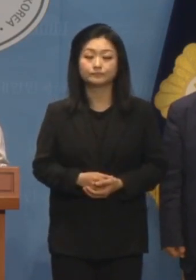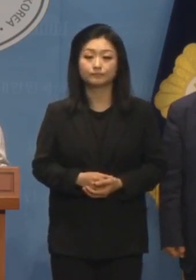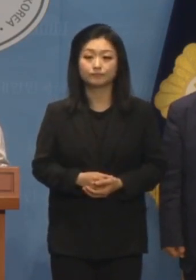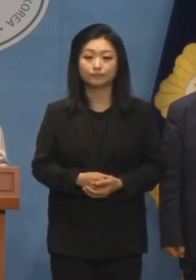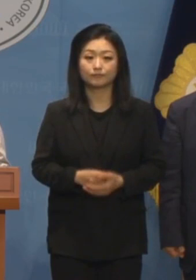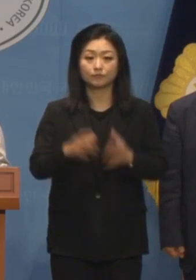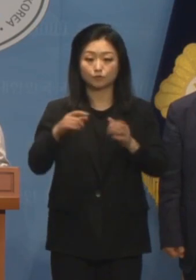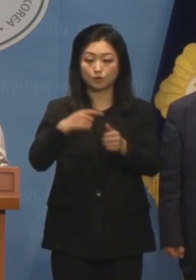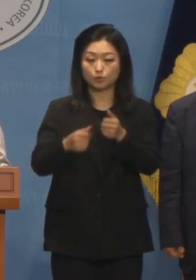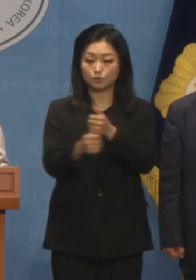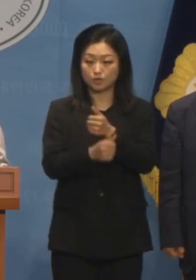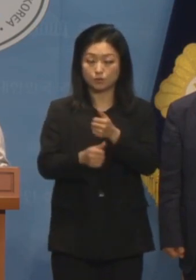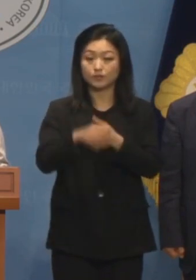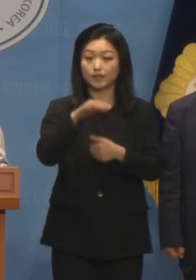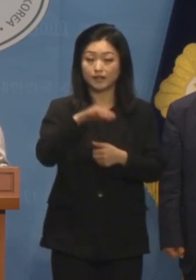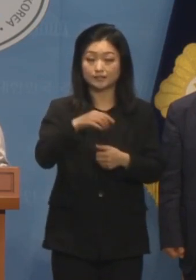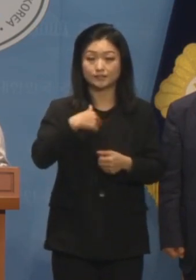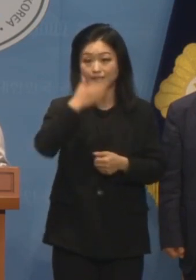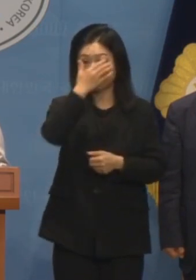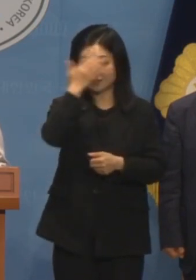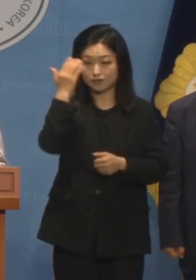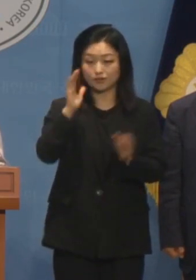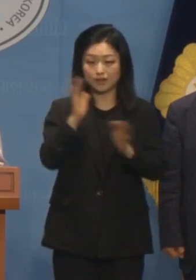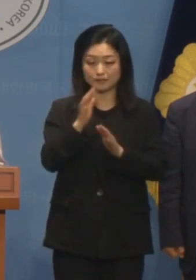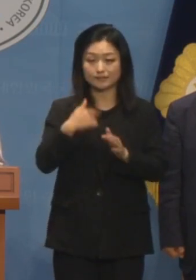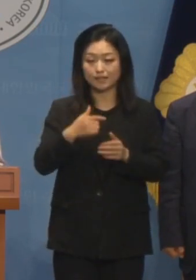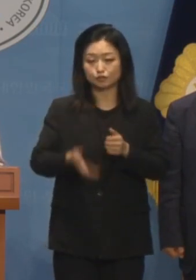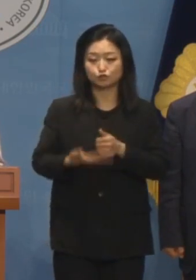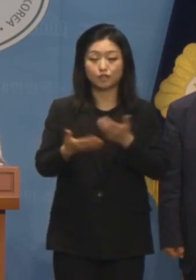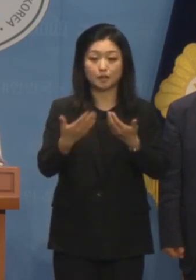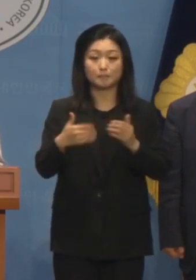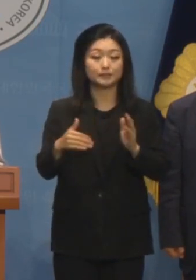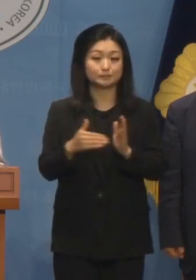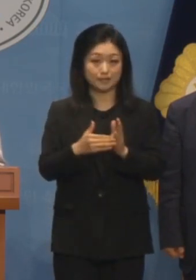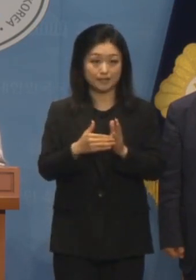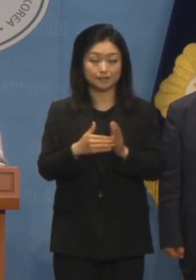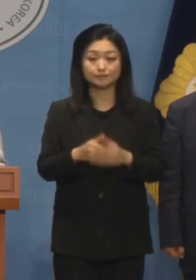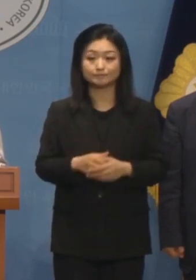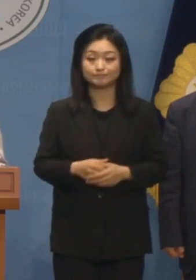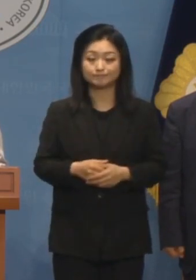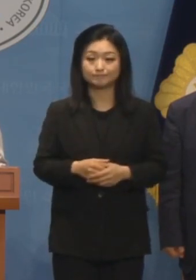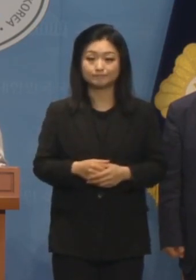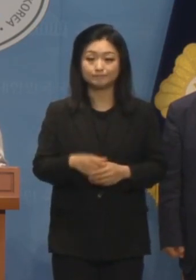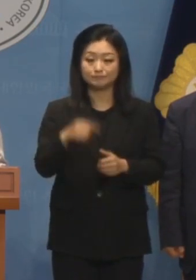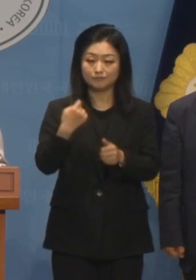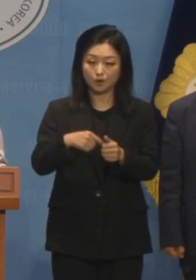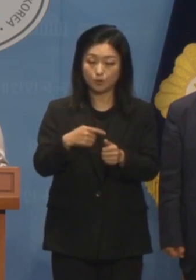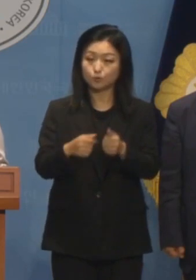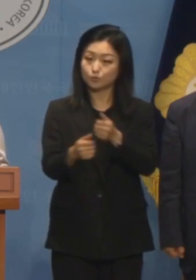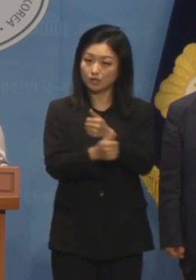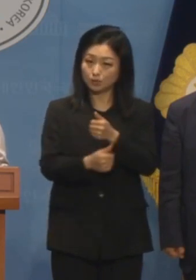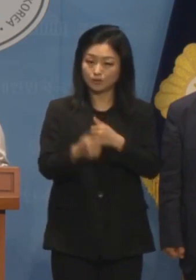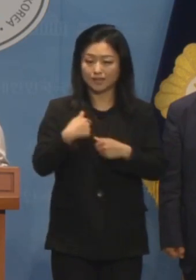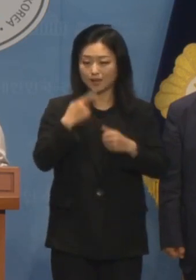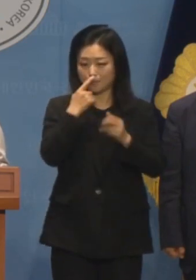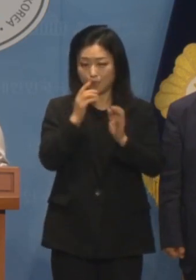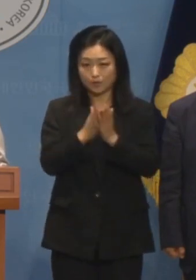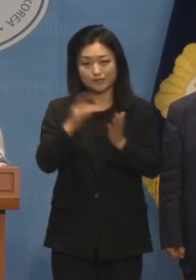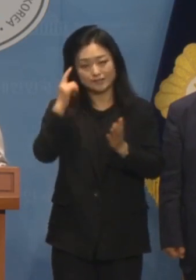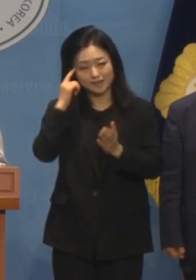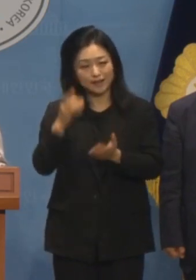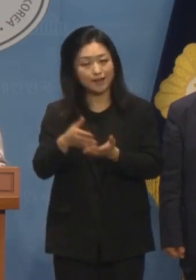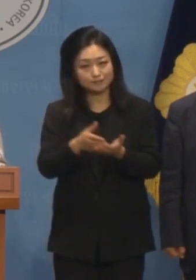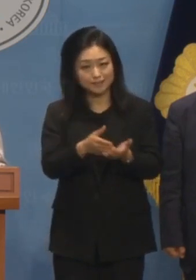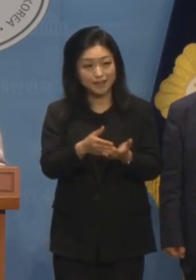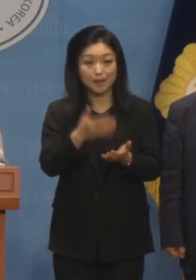처음으로 국가교육위원회에서 이제 청년 학생 몫으로 추천을 받게 되면서 이제 정말 우리 교육에 교육 당사자들의 의견이 반영될